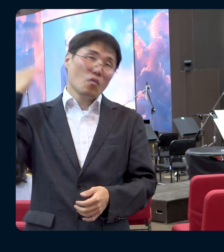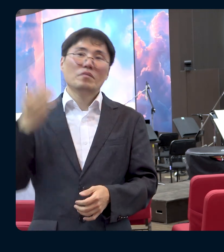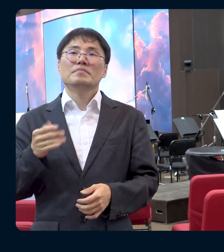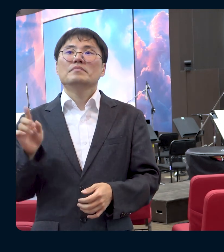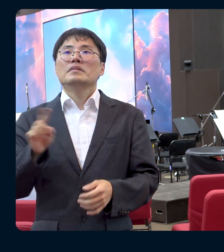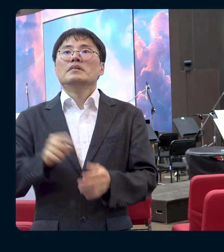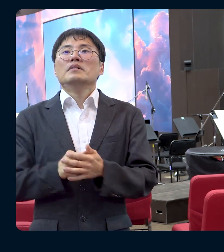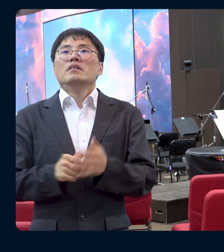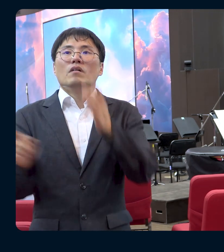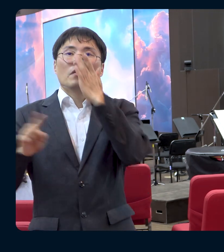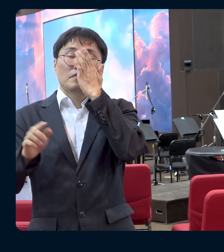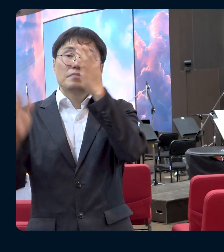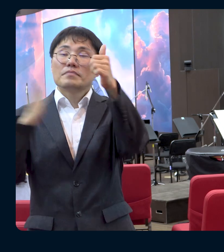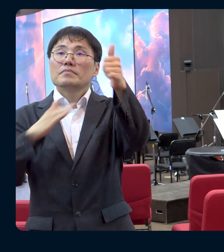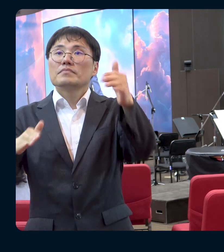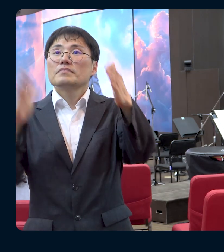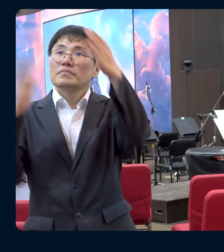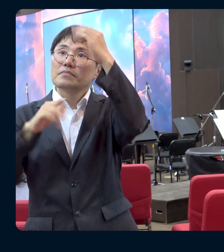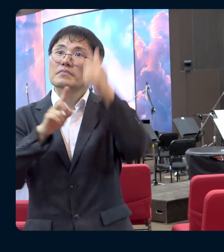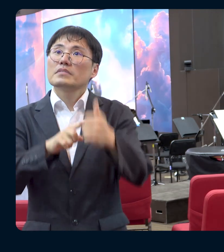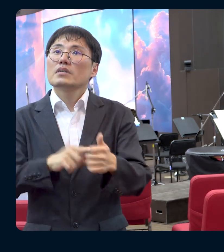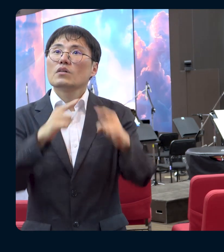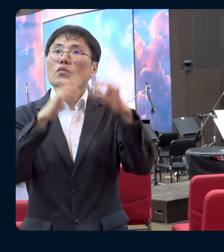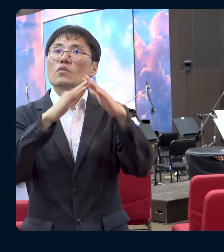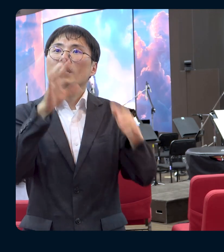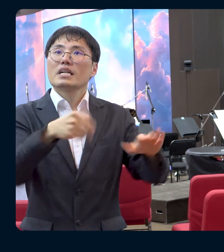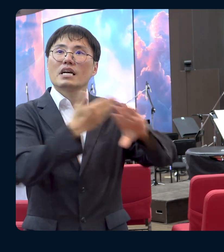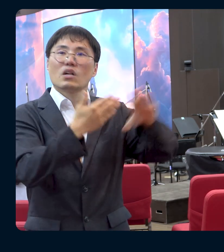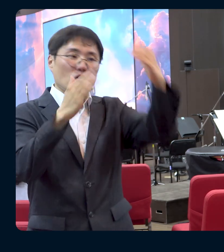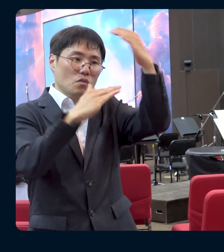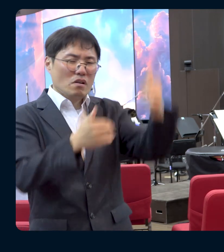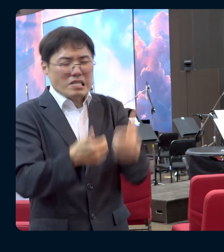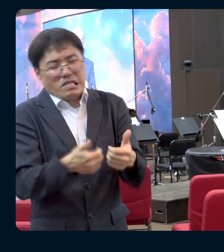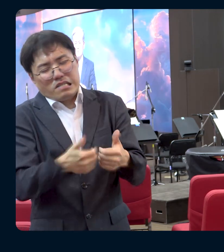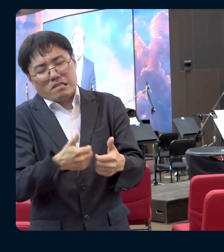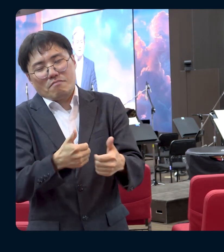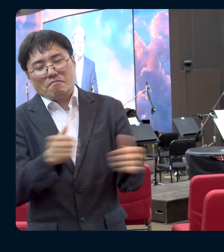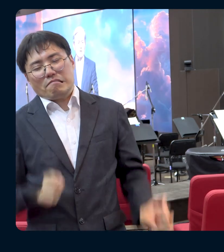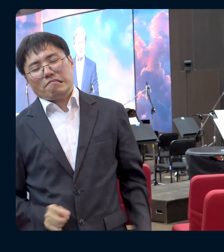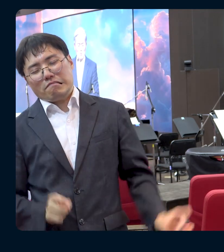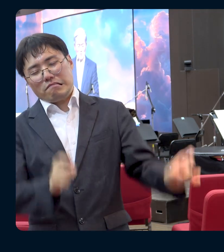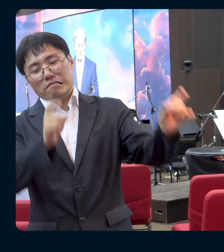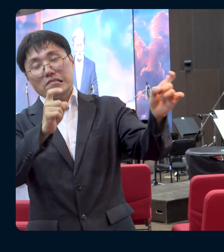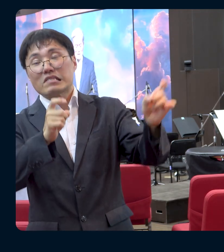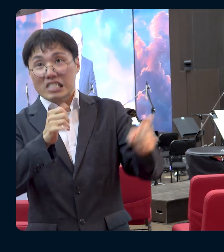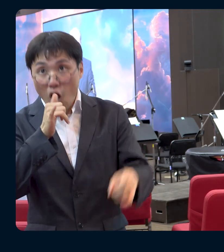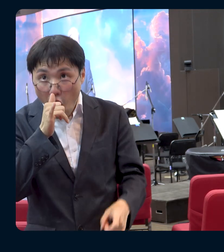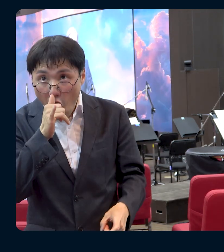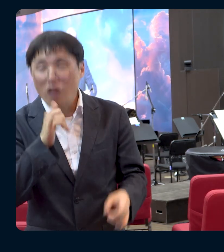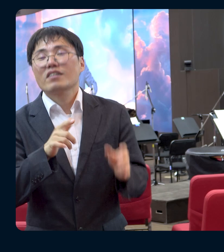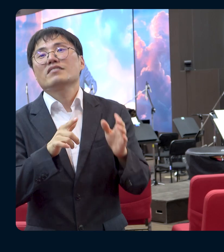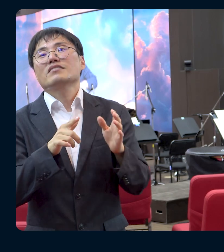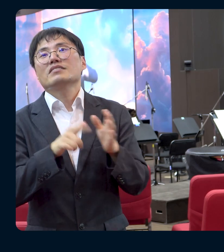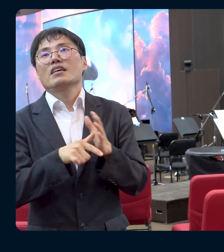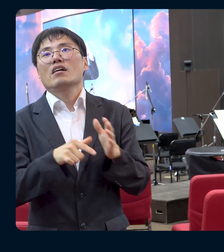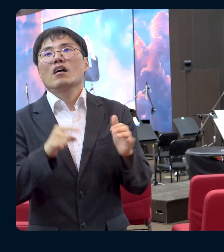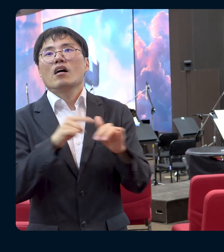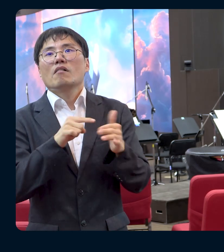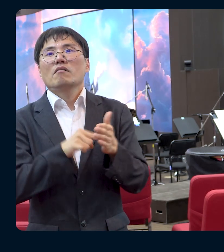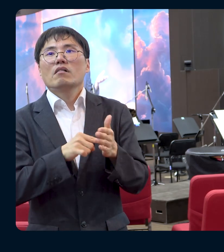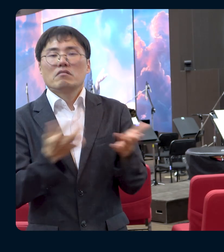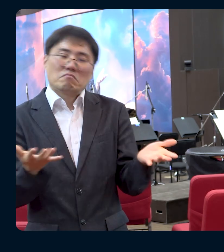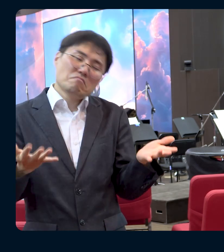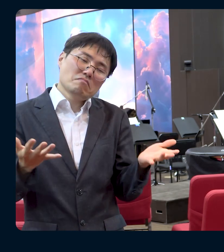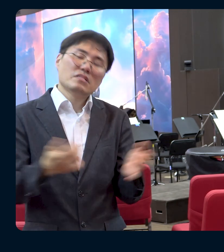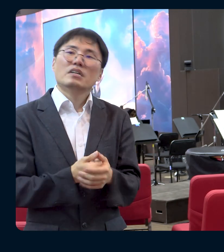번은 어떤 성도 중에서 교회에서 다른 성도와 굉장한 갈등과 싸움을 일으켜가지고, 그래서